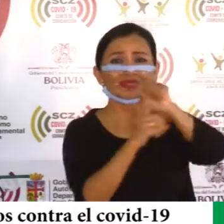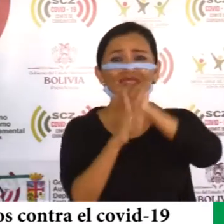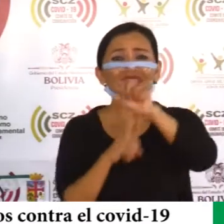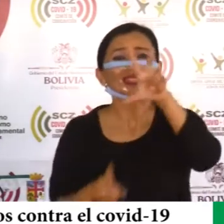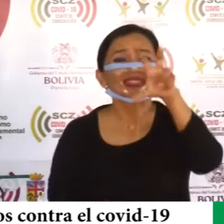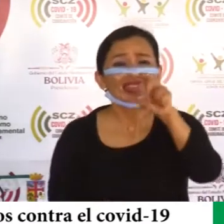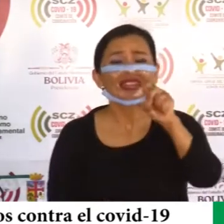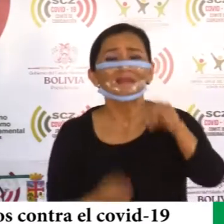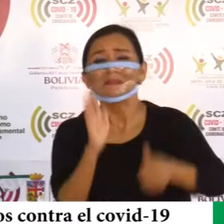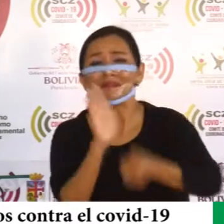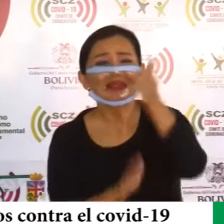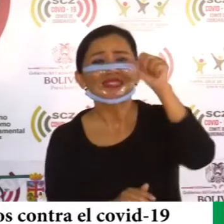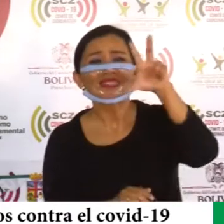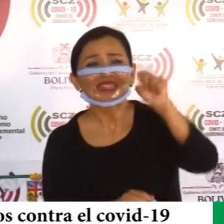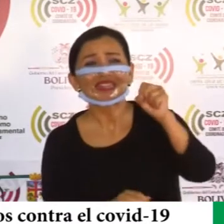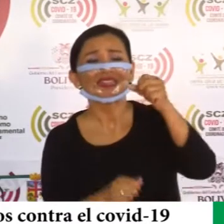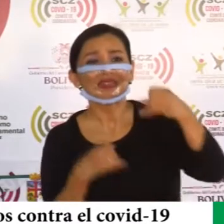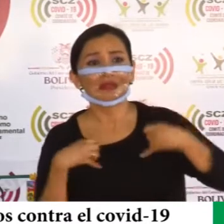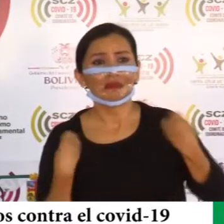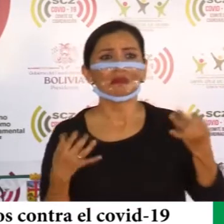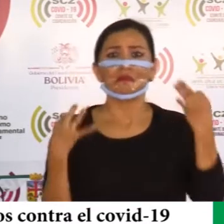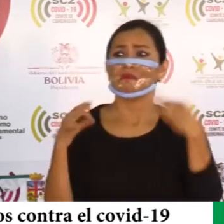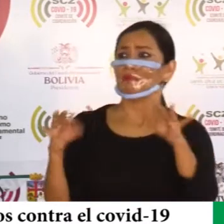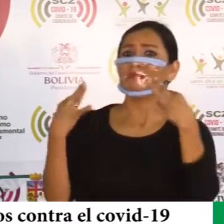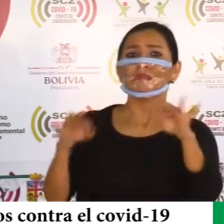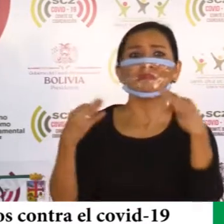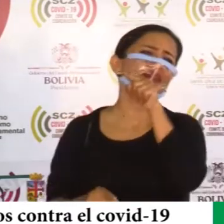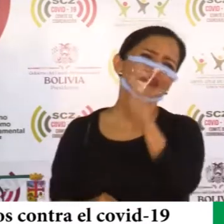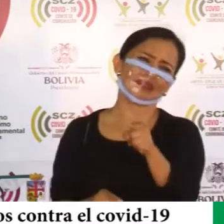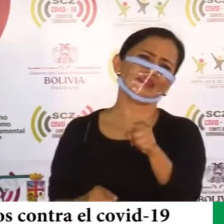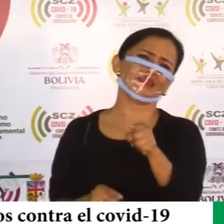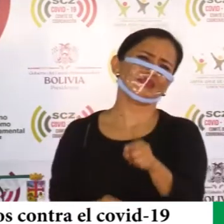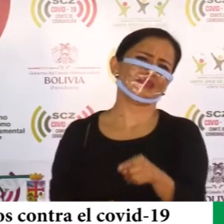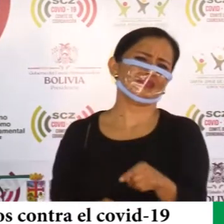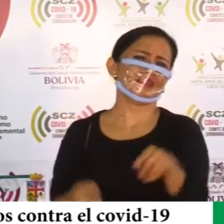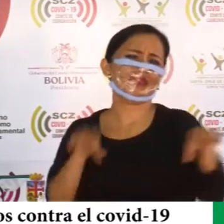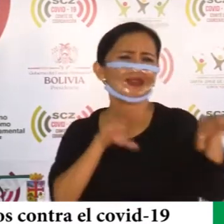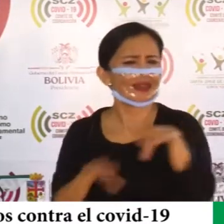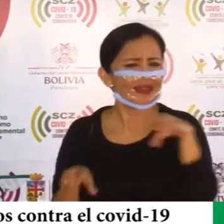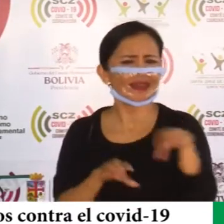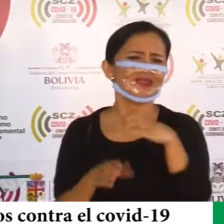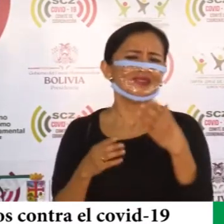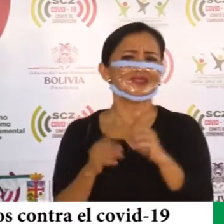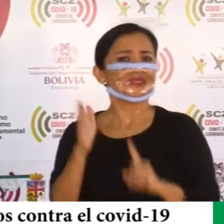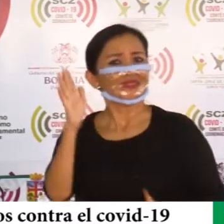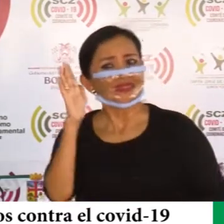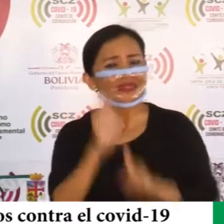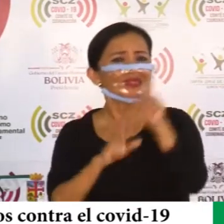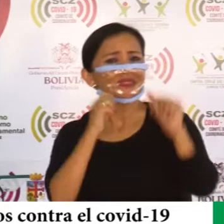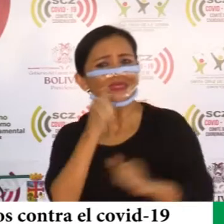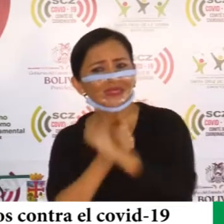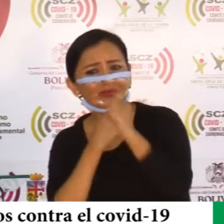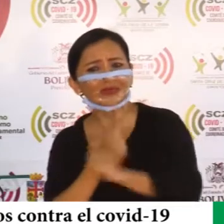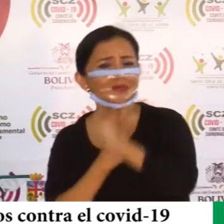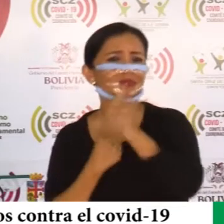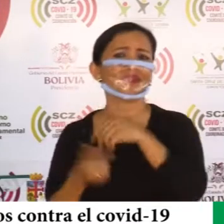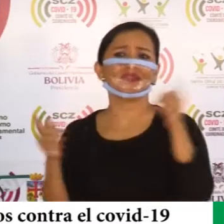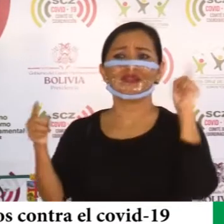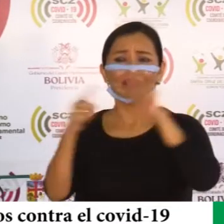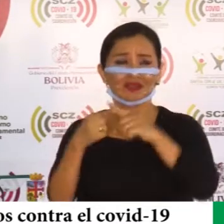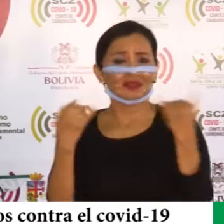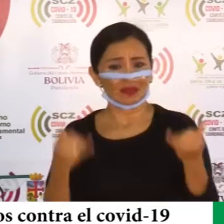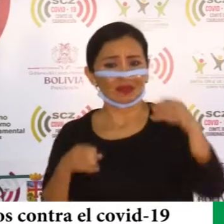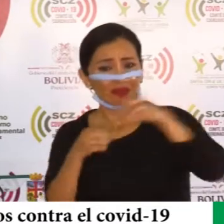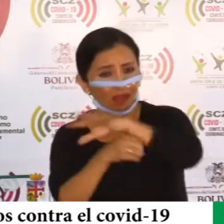jóvenes que estaban de fiesta en un parqueo, están ocasionando el alto índice de contagios que tenemos hasta el